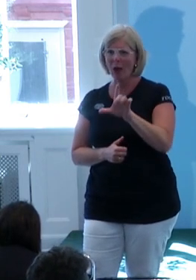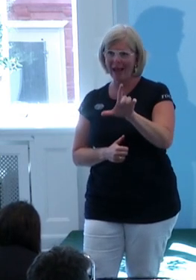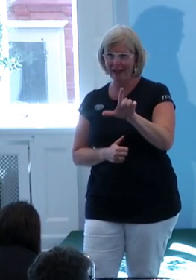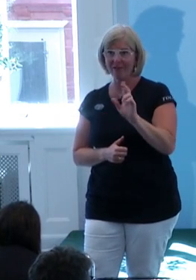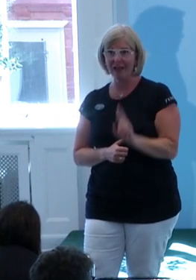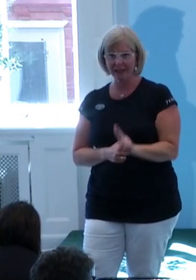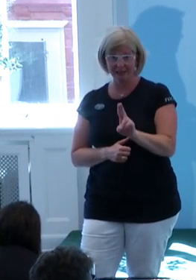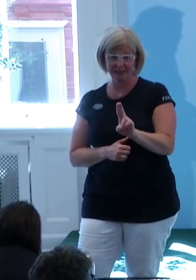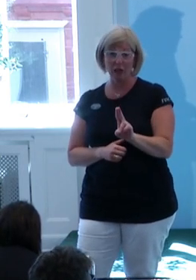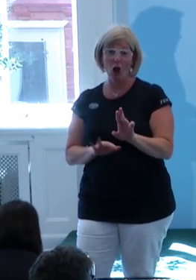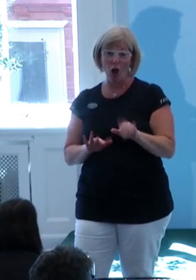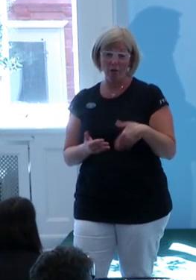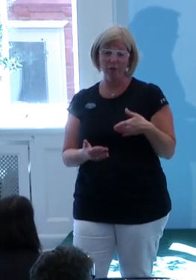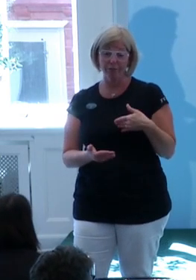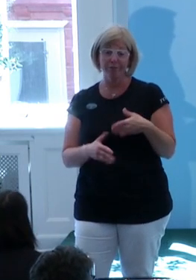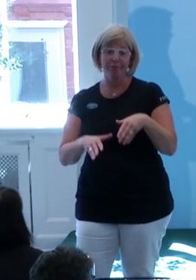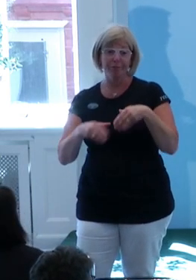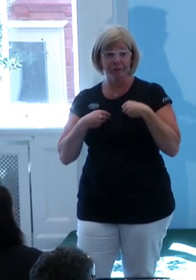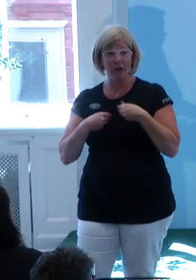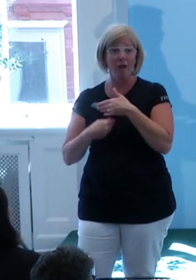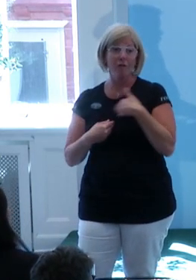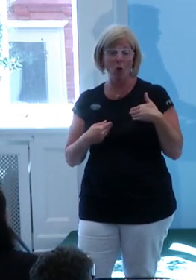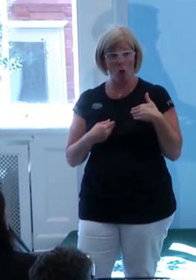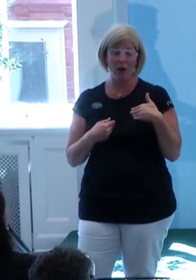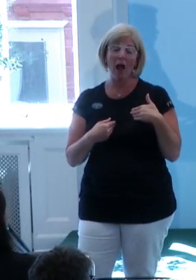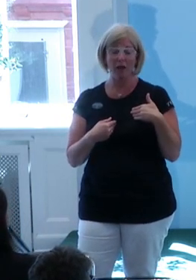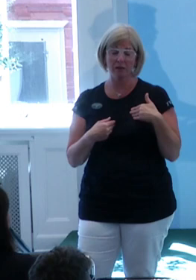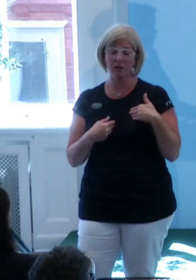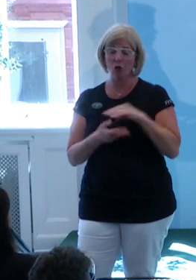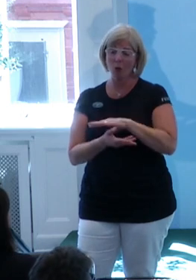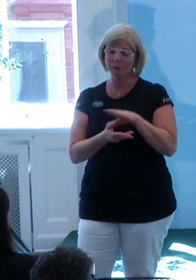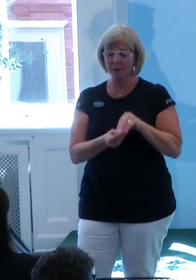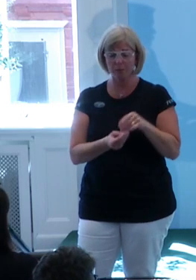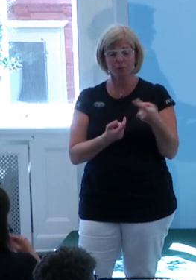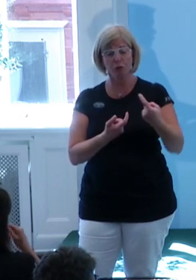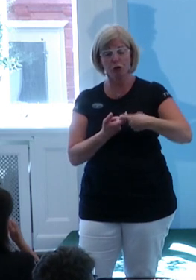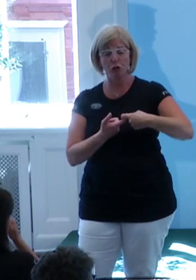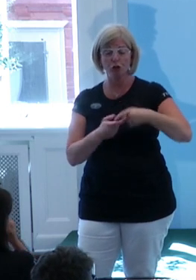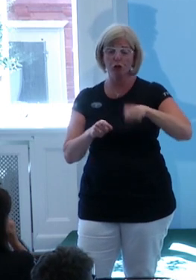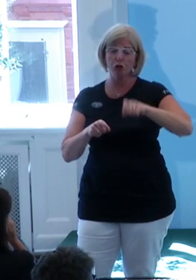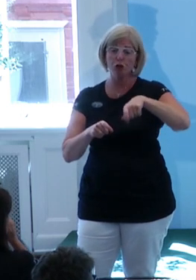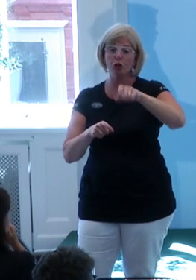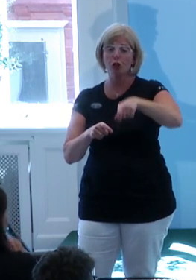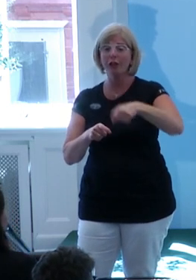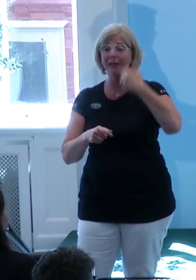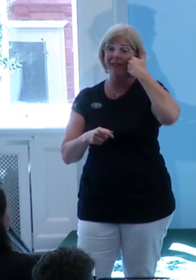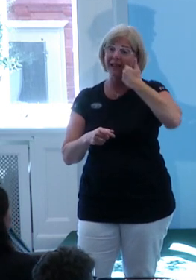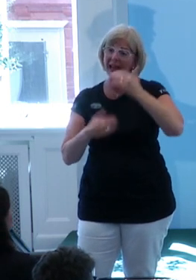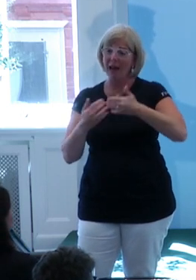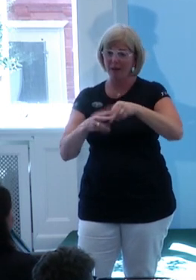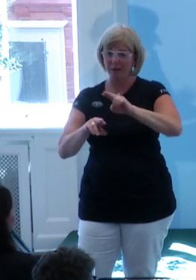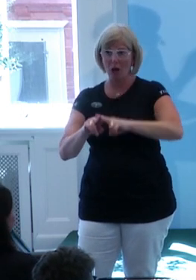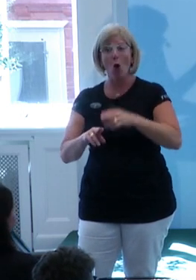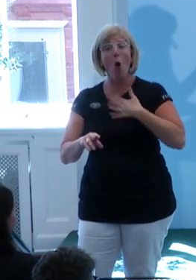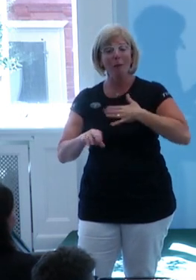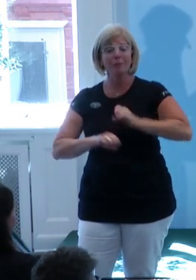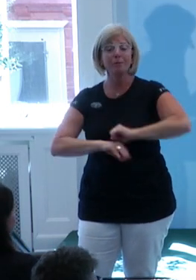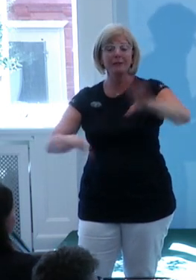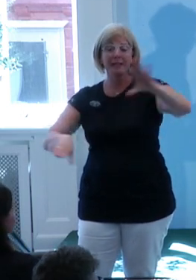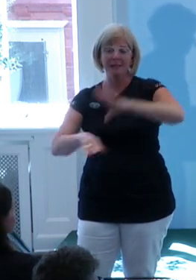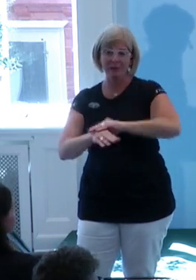nu köpt vårt koncept kring cykelvänlig arbetsplats, så att det är någonting som jag hoppas kommer i hela landet.